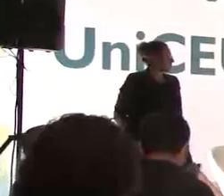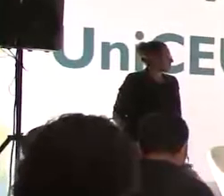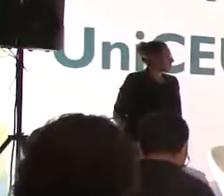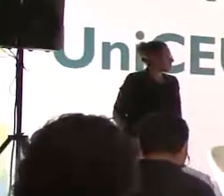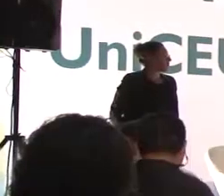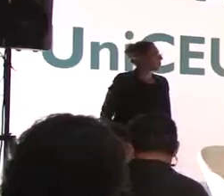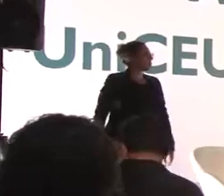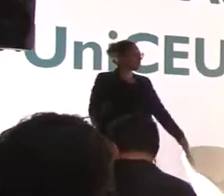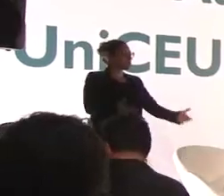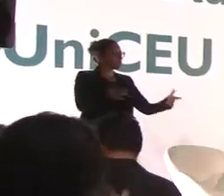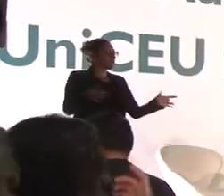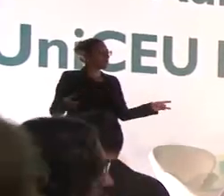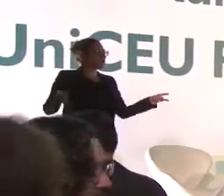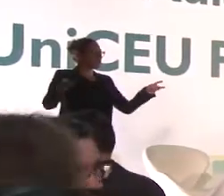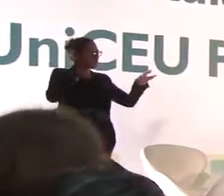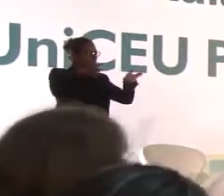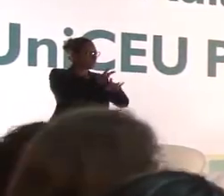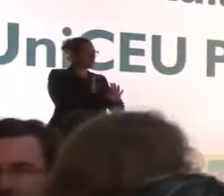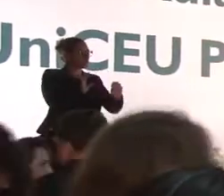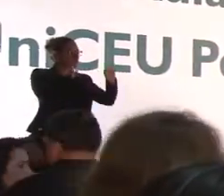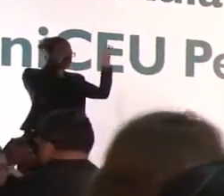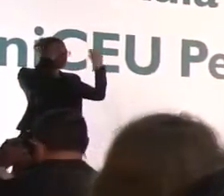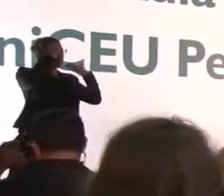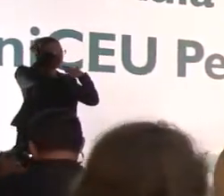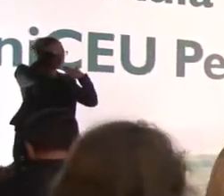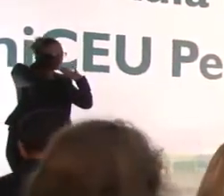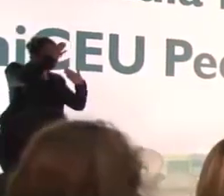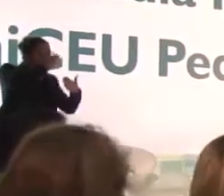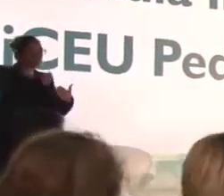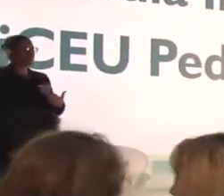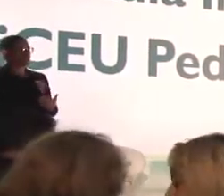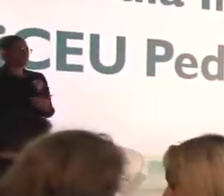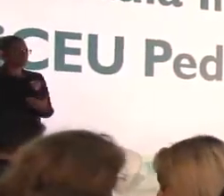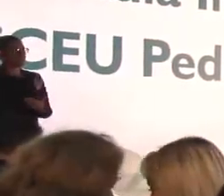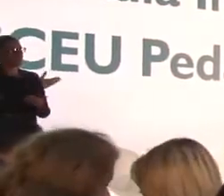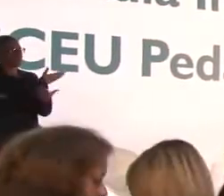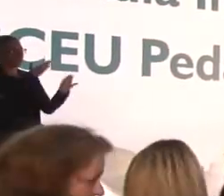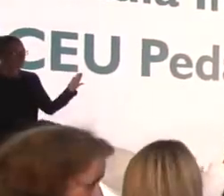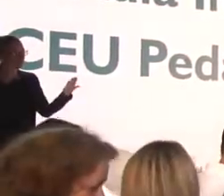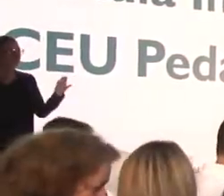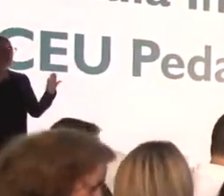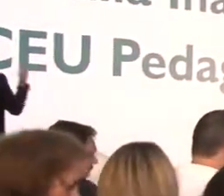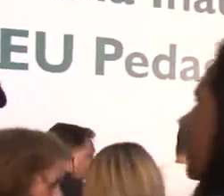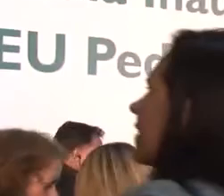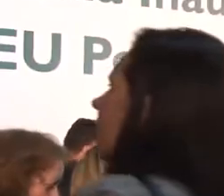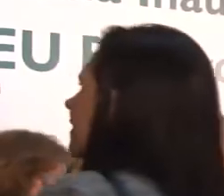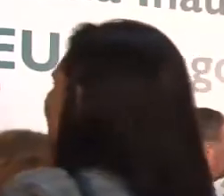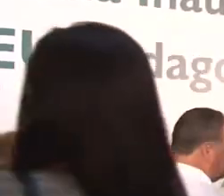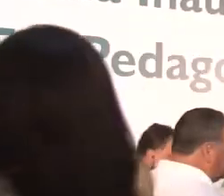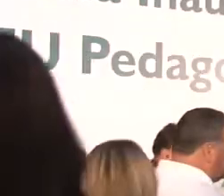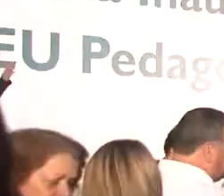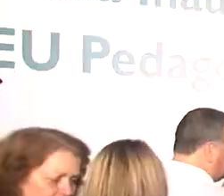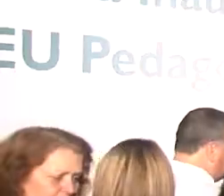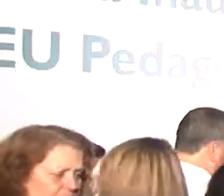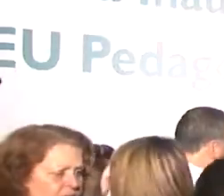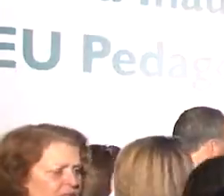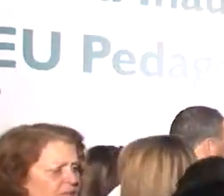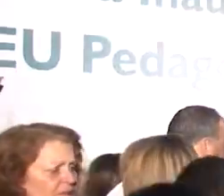Neste momento, encerramos desta cerimônia, agradecendo as presenças e desejando a todos uma ótima noite.